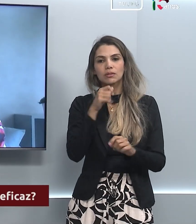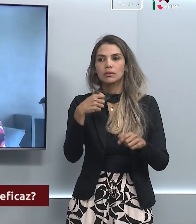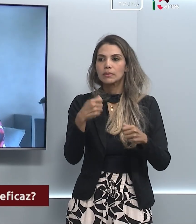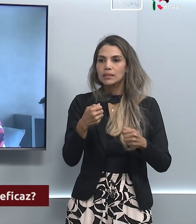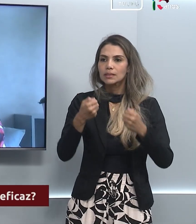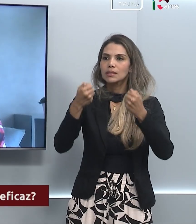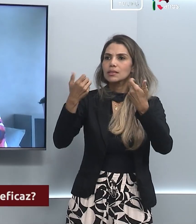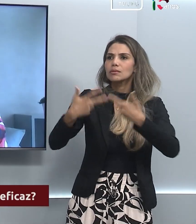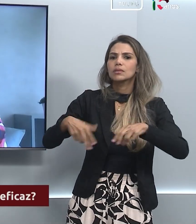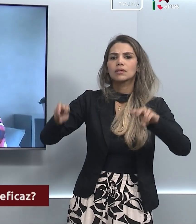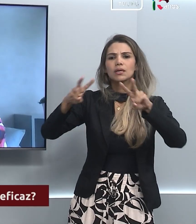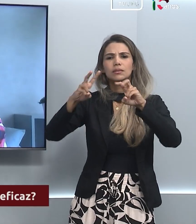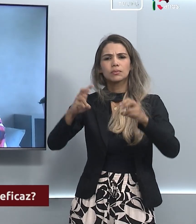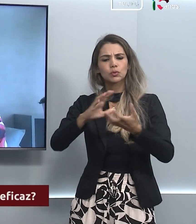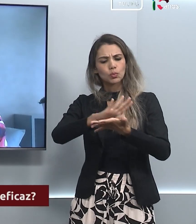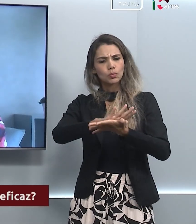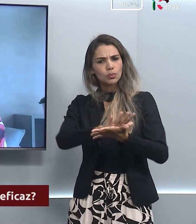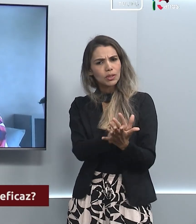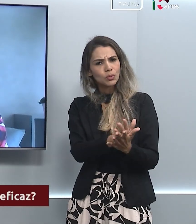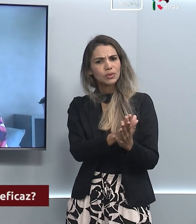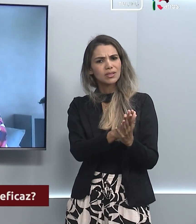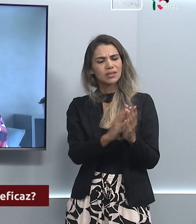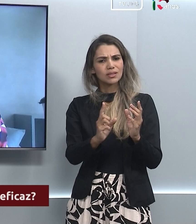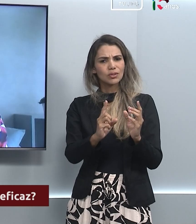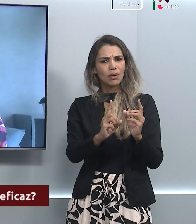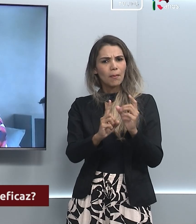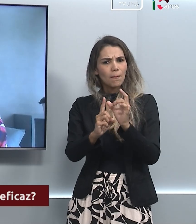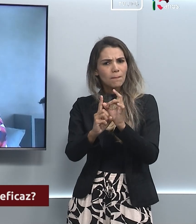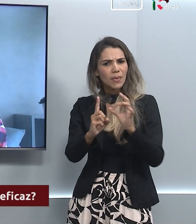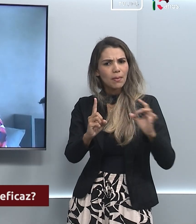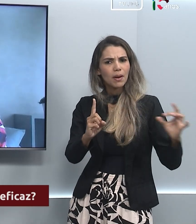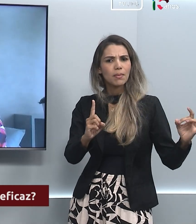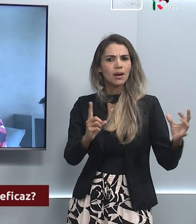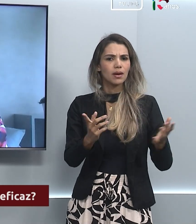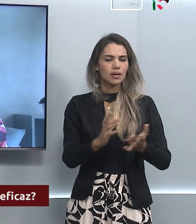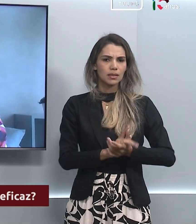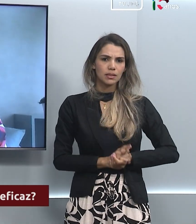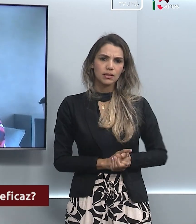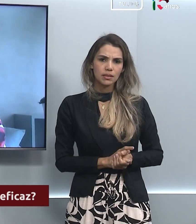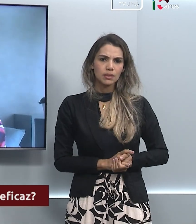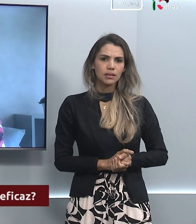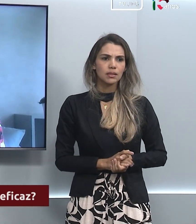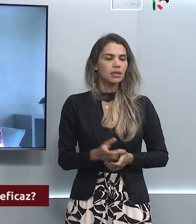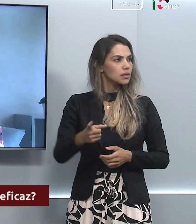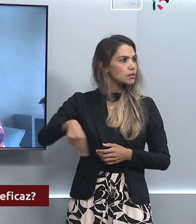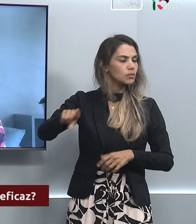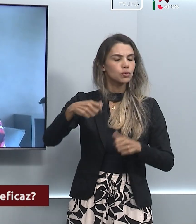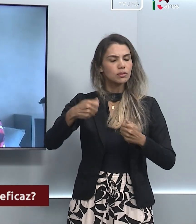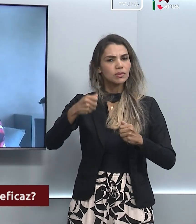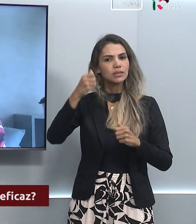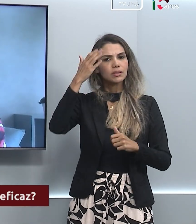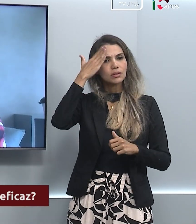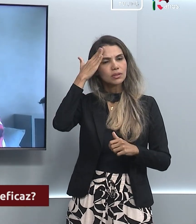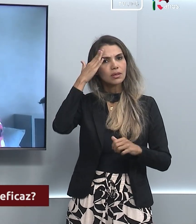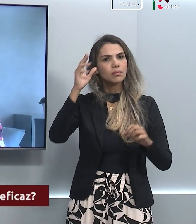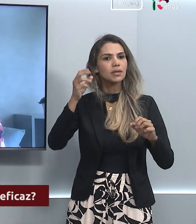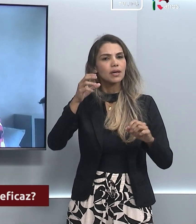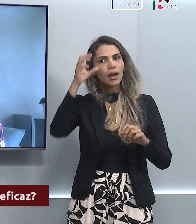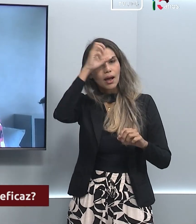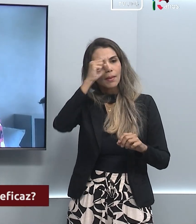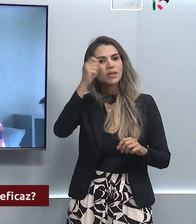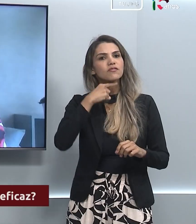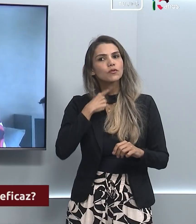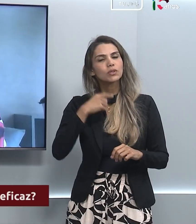as pessoas estejam disponíveis a ouvir sobre deficiência,